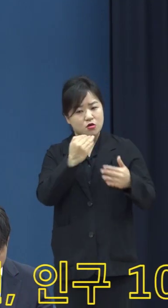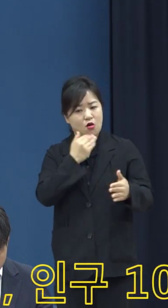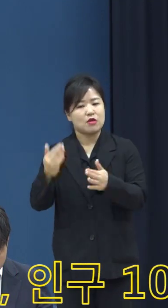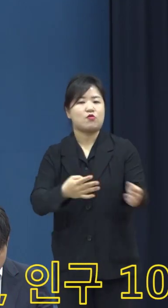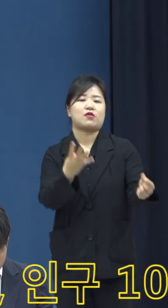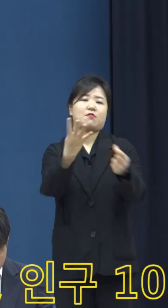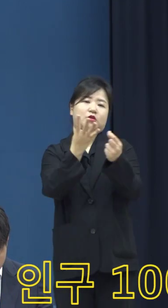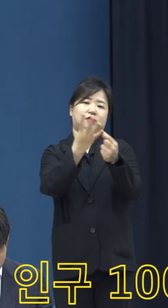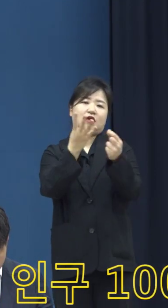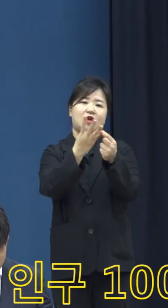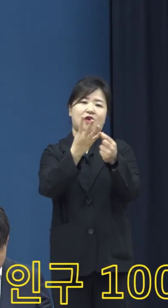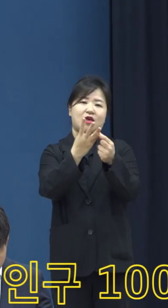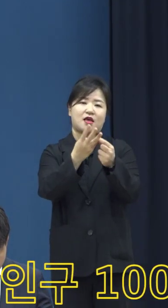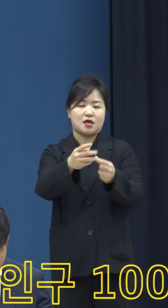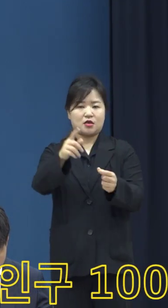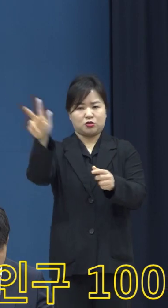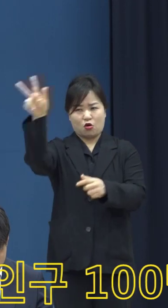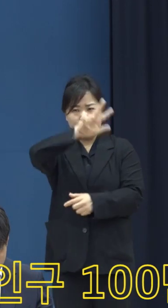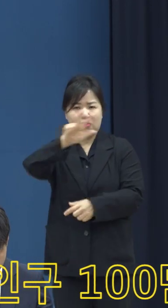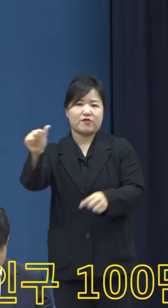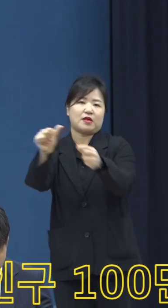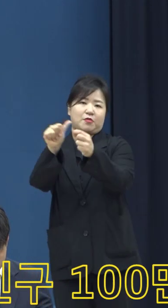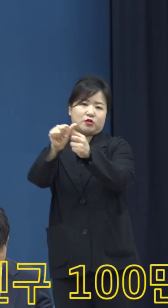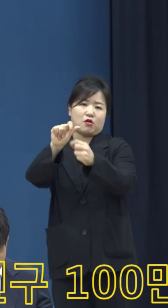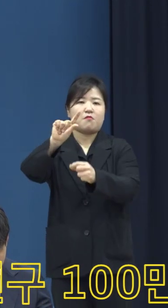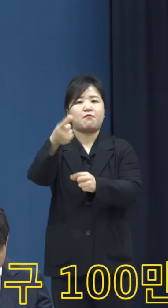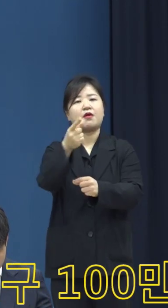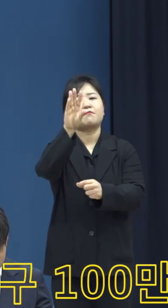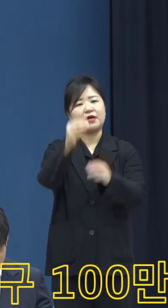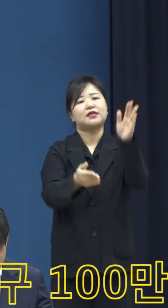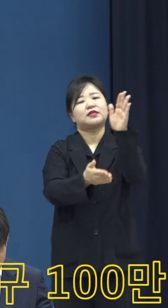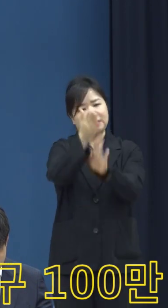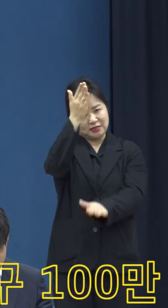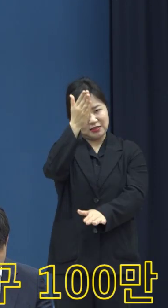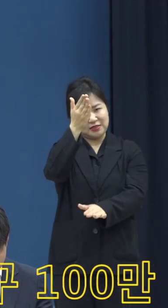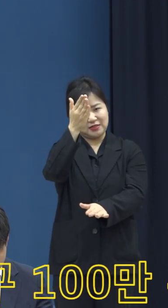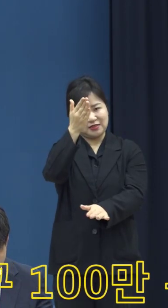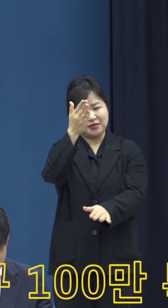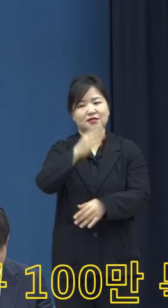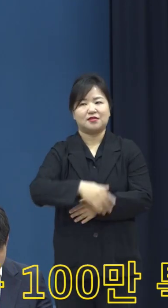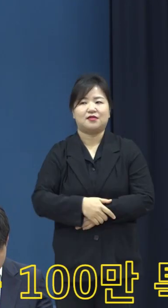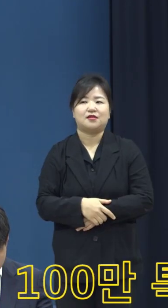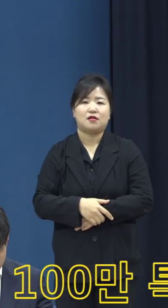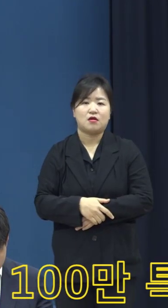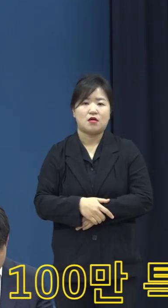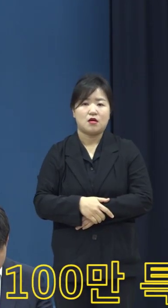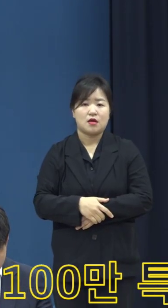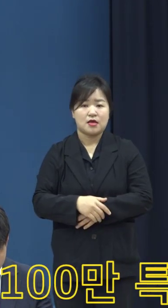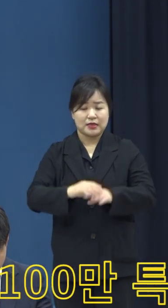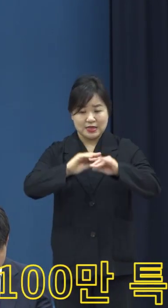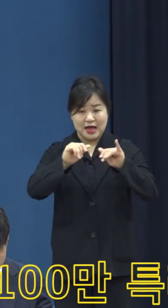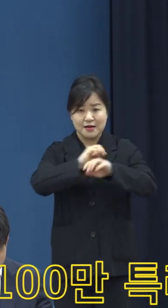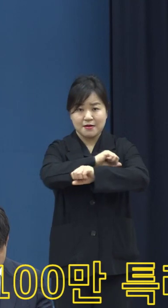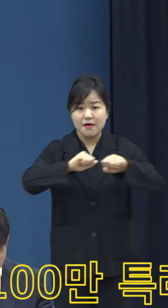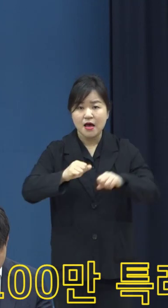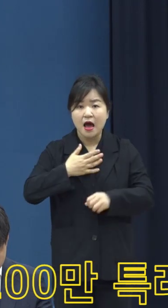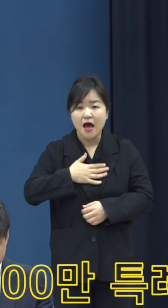번째, 정부에서 다섯 번째 100만 시민 시대가 됩니다. 우리 면적은 다 아시다시피